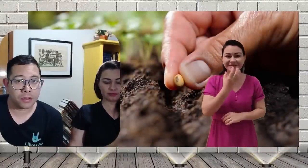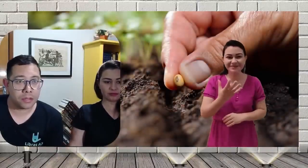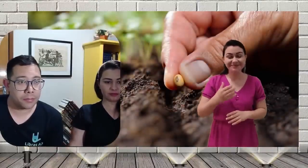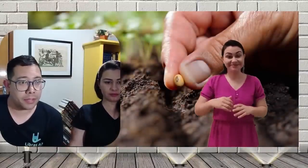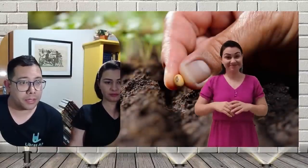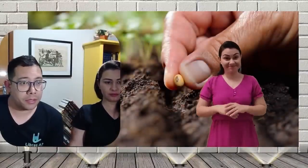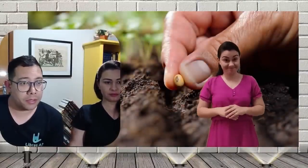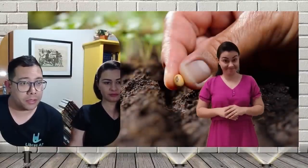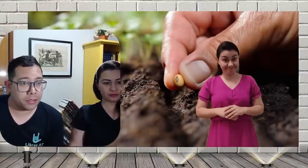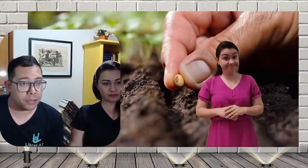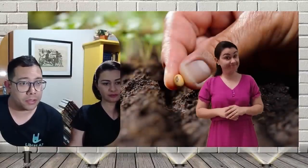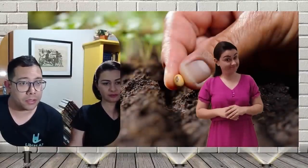Aí.